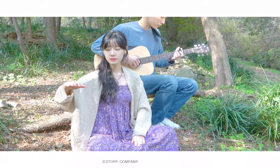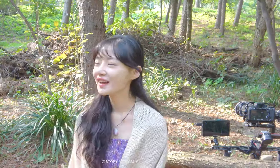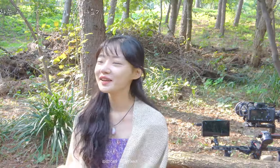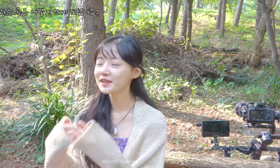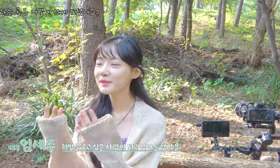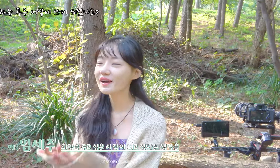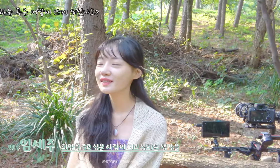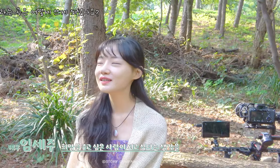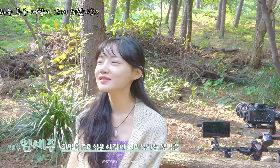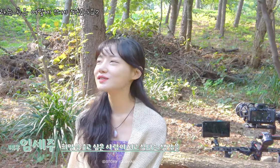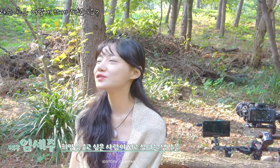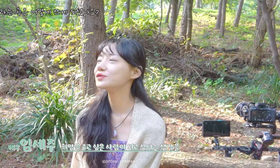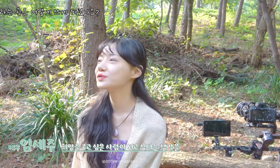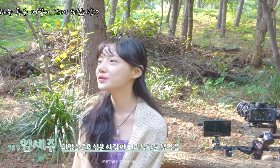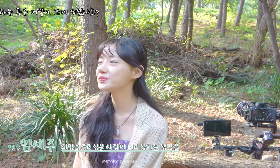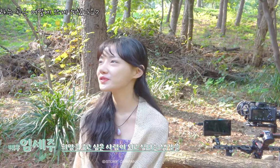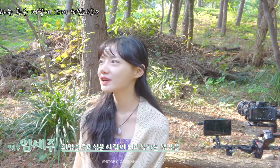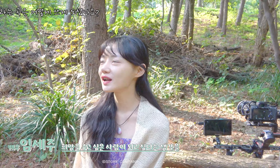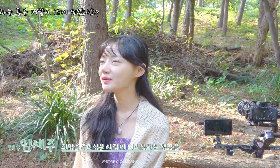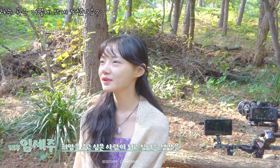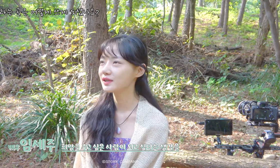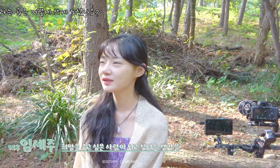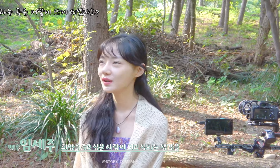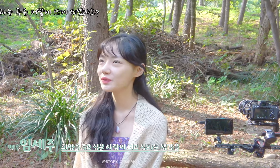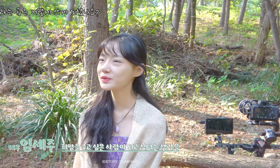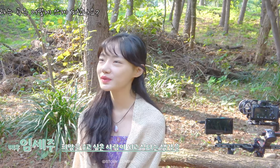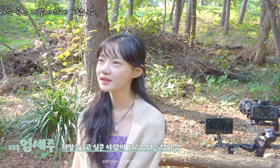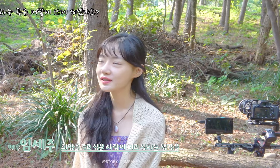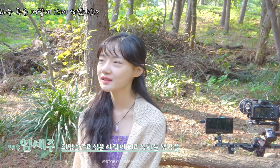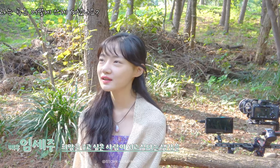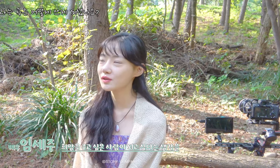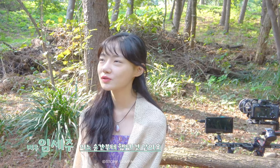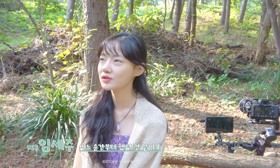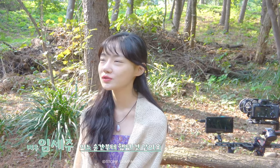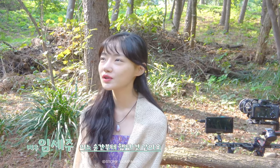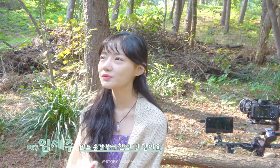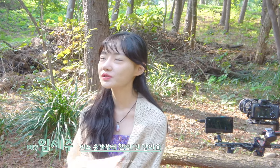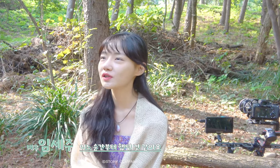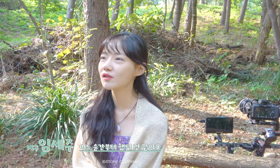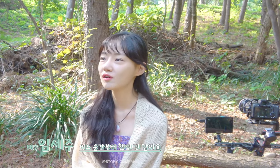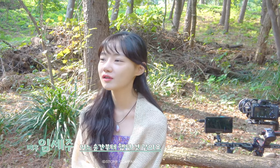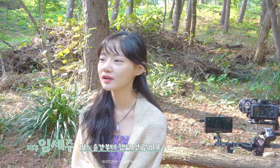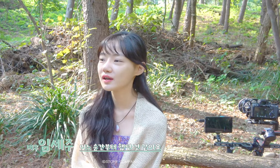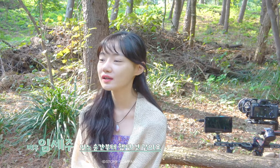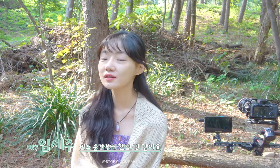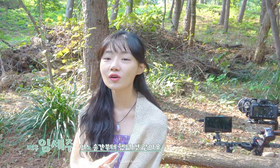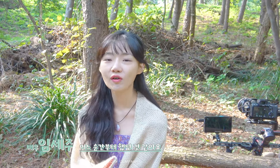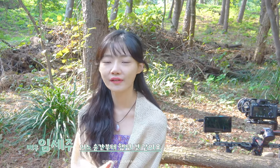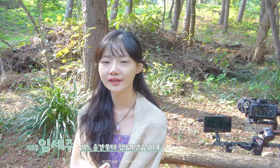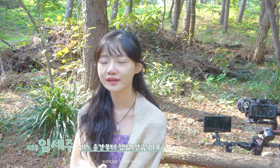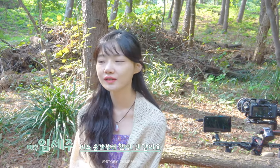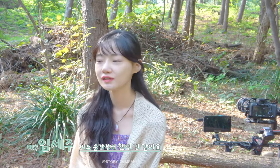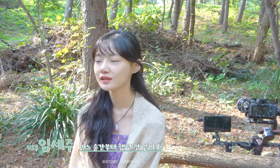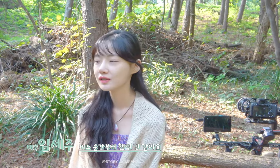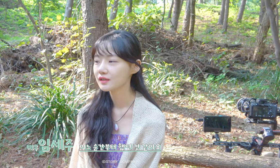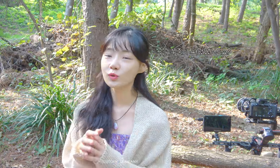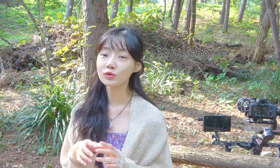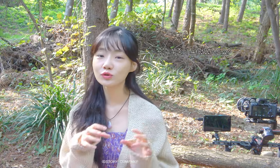희망을 주고 싶은 사람이 되고 싶다는 생각을 얻는 순간부터 있던 것 같아요. 곡을